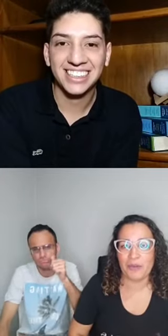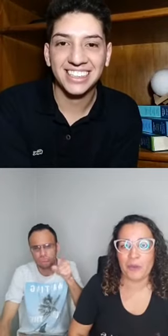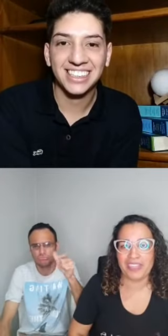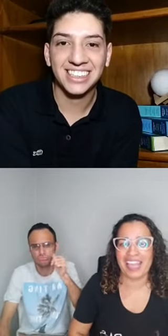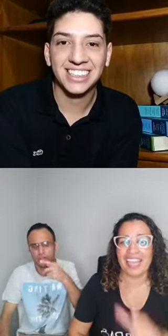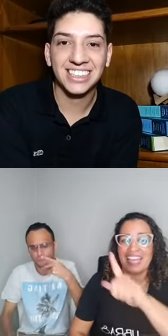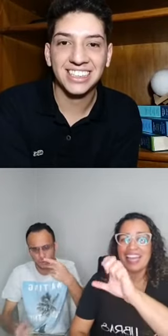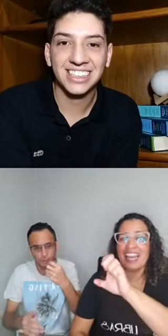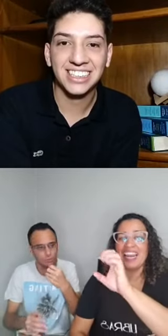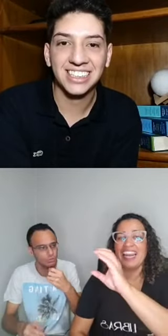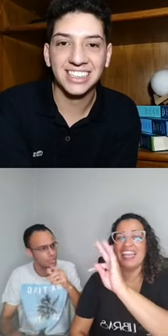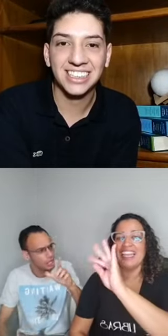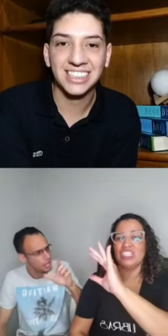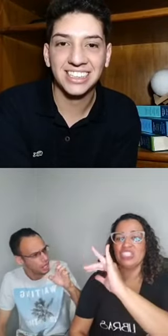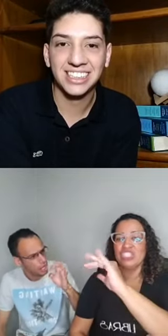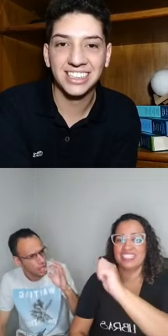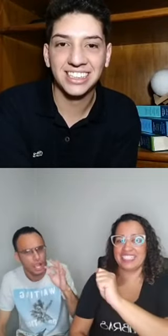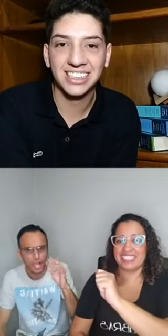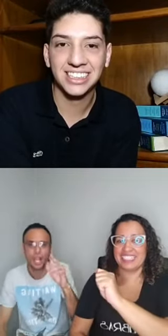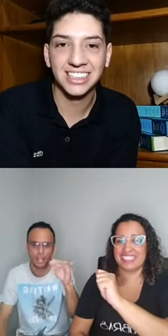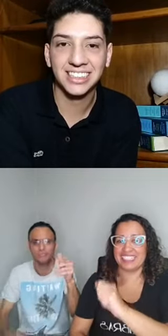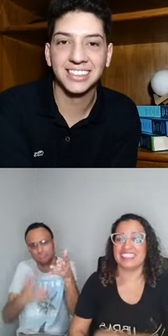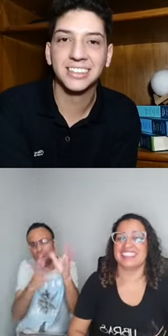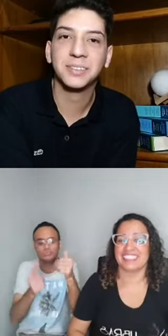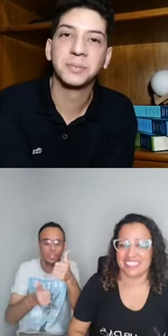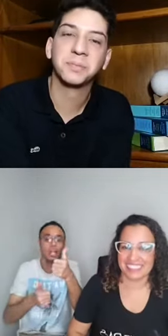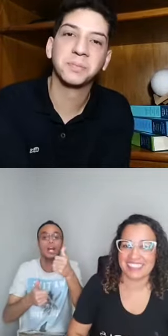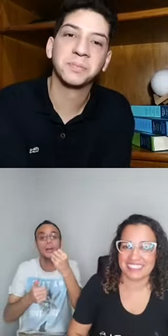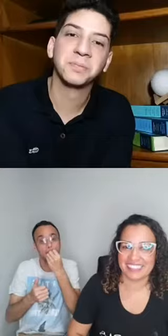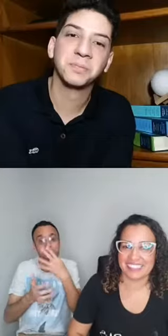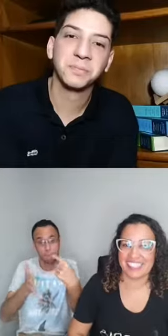Bom, o nome é Letícia.